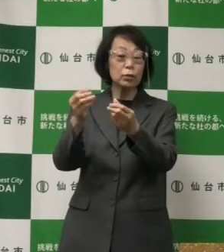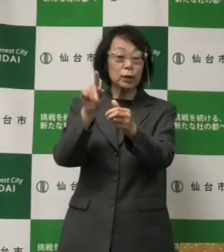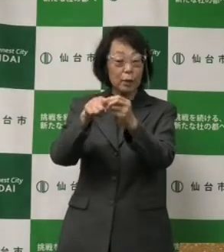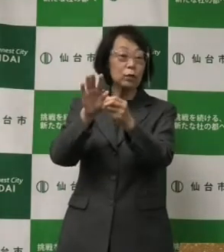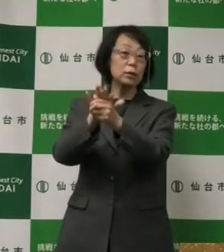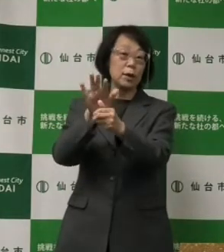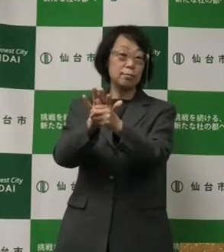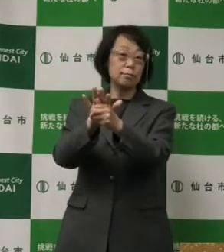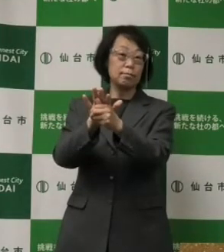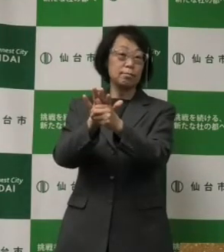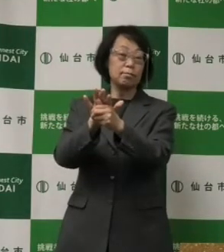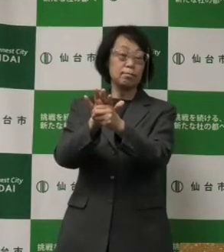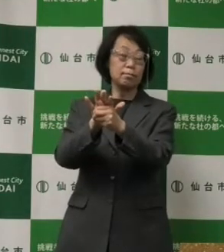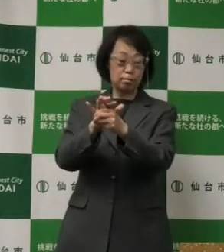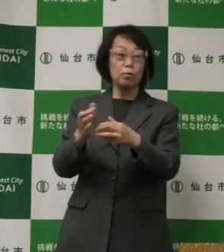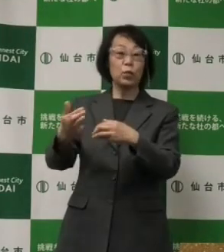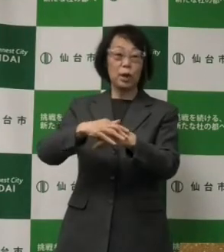を計上しております。